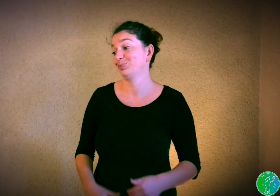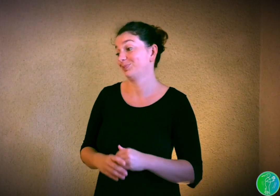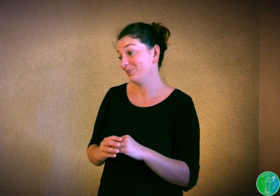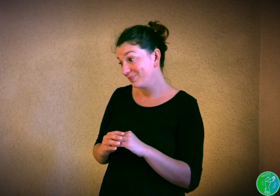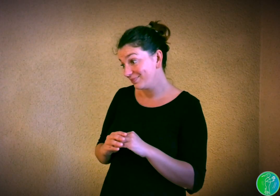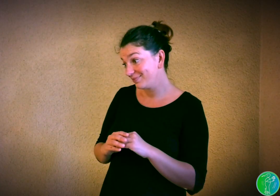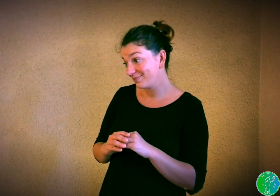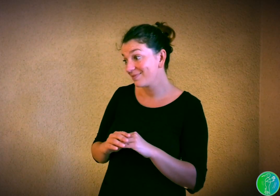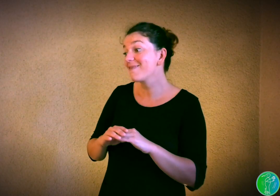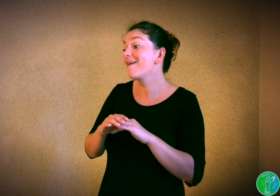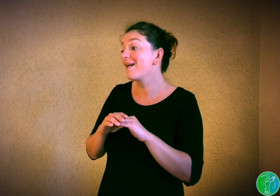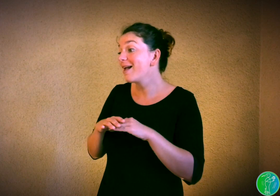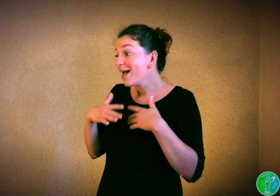C'était bien dehors?